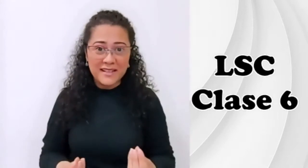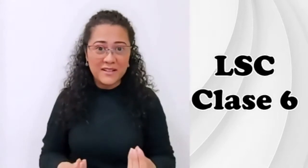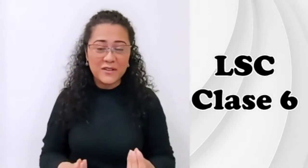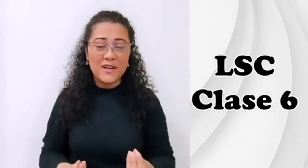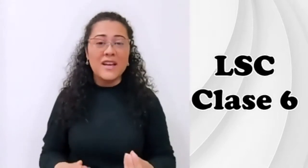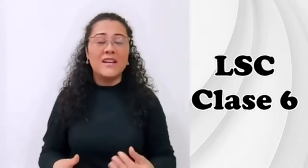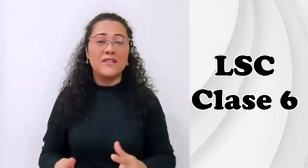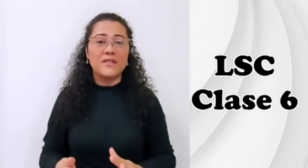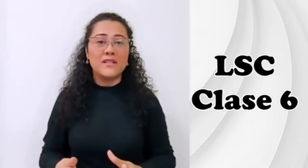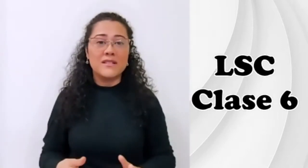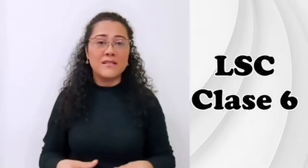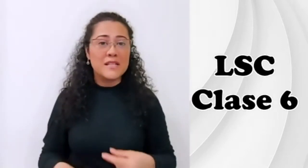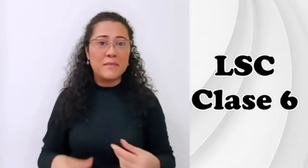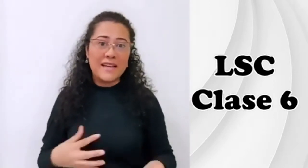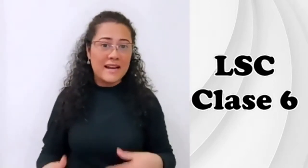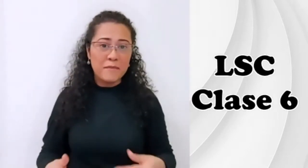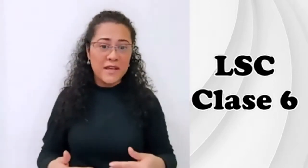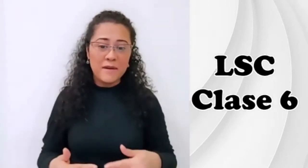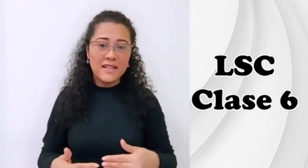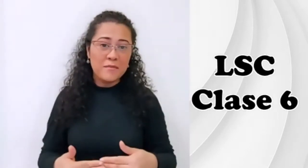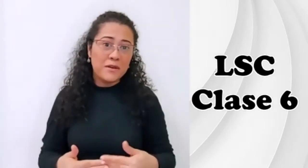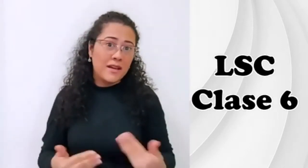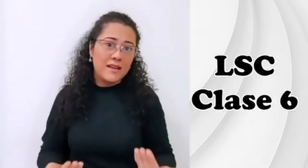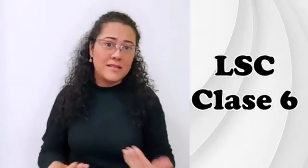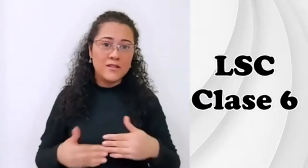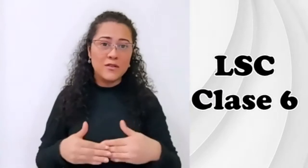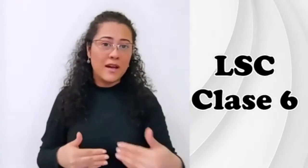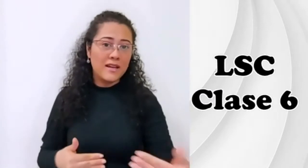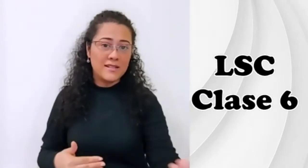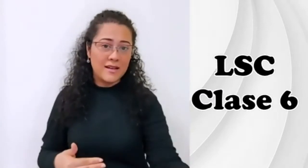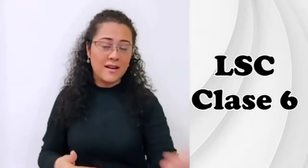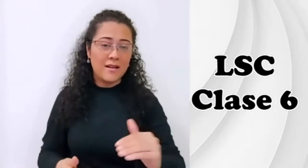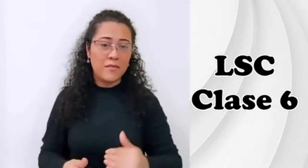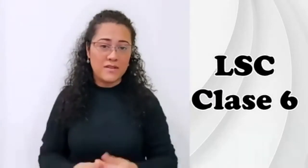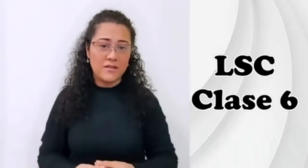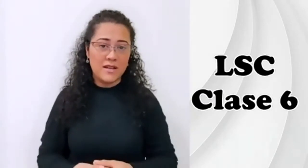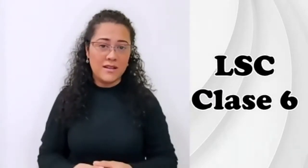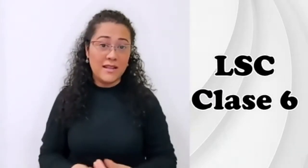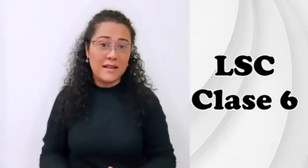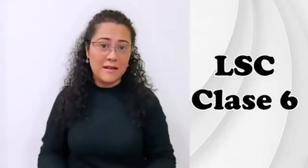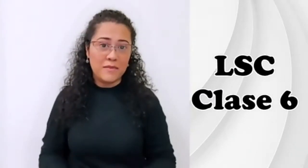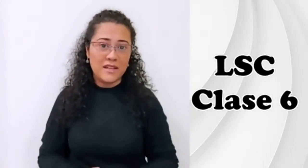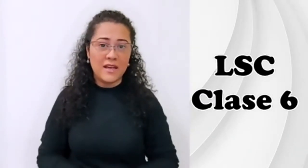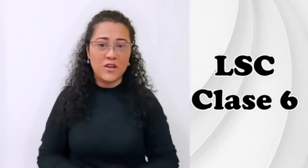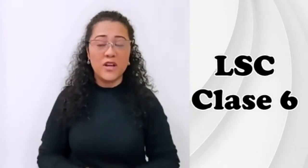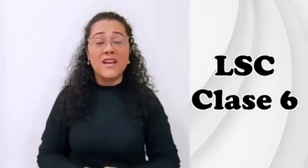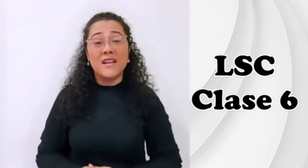entendiendo, entonces explicar rápidamente porque ahí sí nos toca ir es al paso del predicador. También